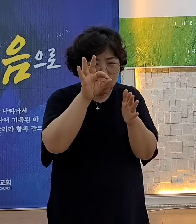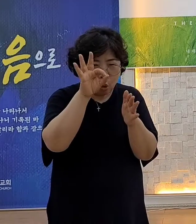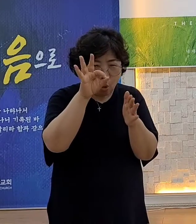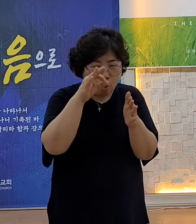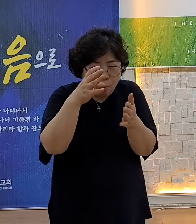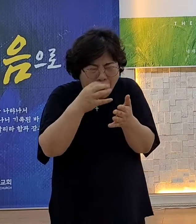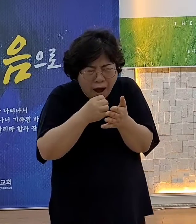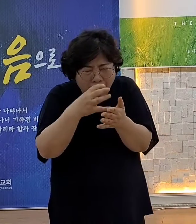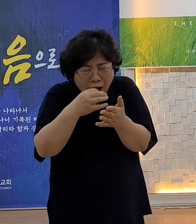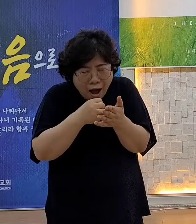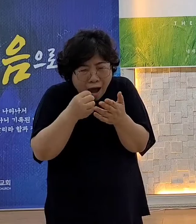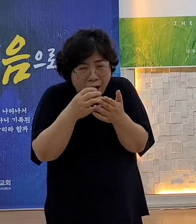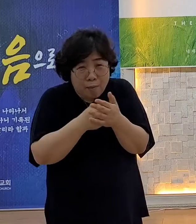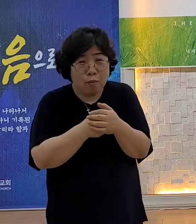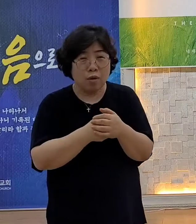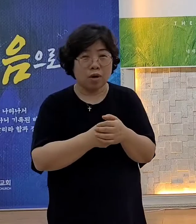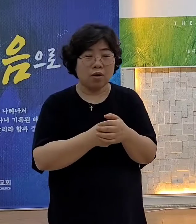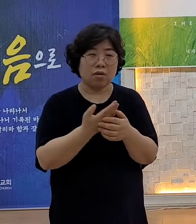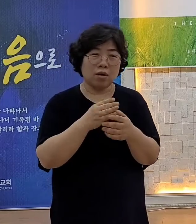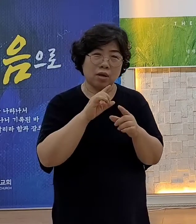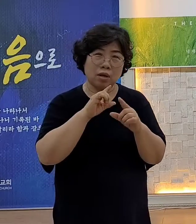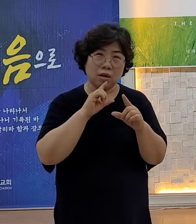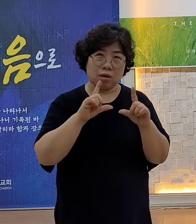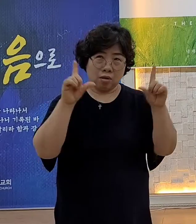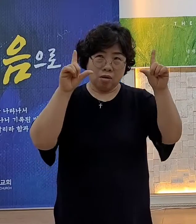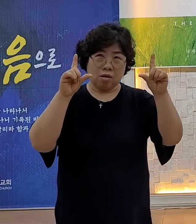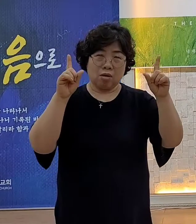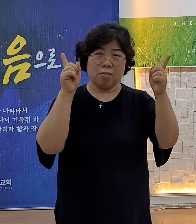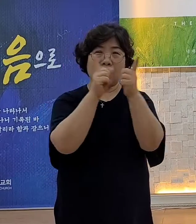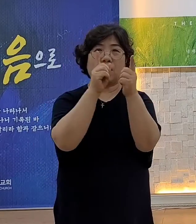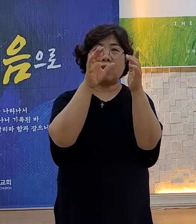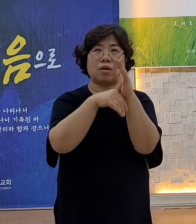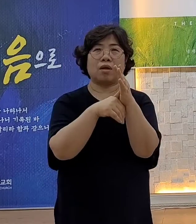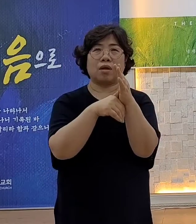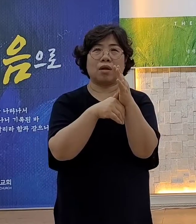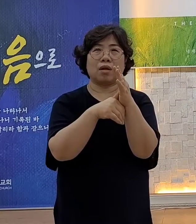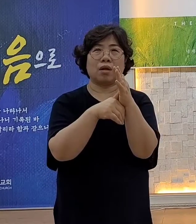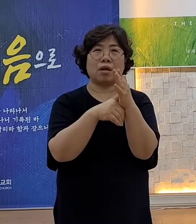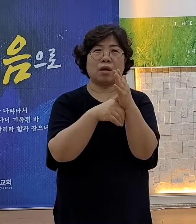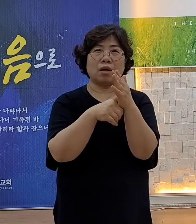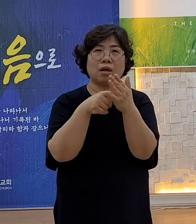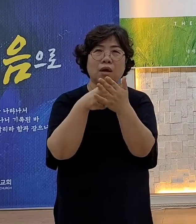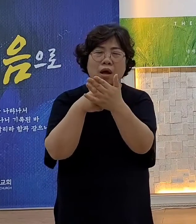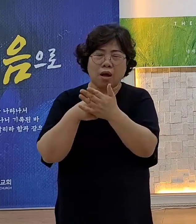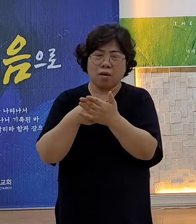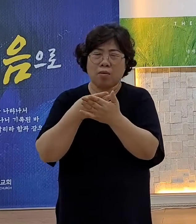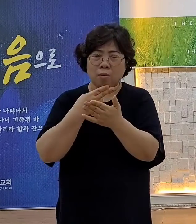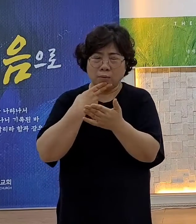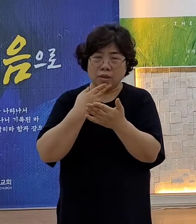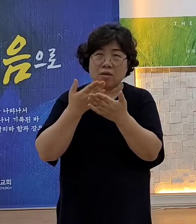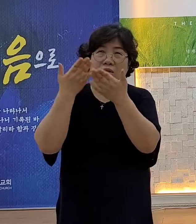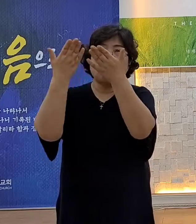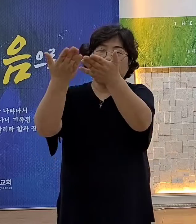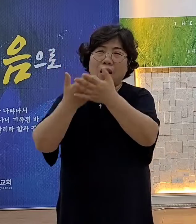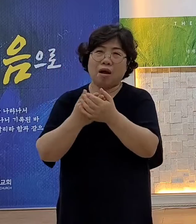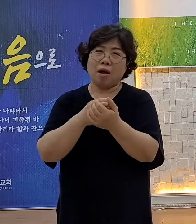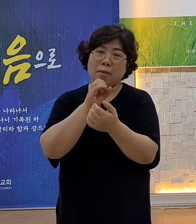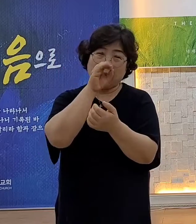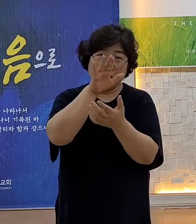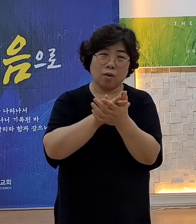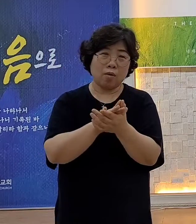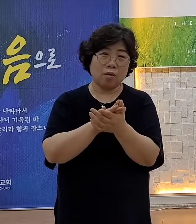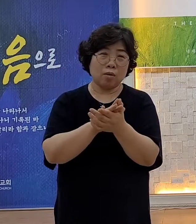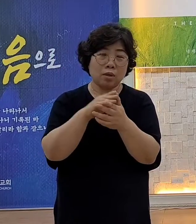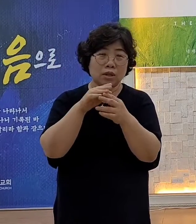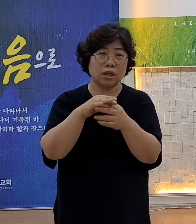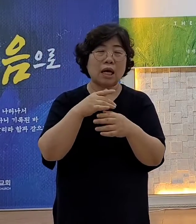압니다. 그런데 이 절기가 오면 저는 그냥 아낌없이 하나님 앞에 드려라. 그거는 아빠가 사줬죠.